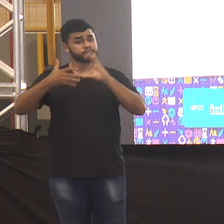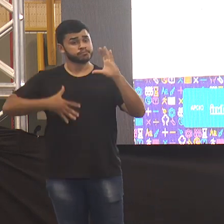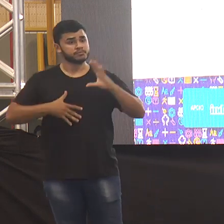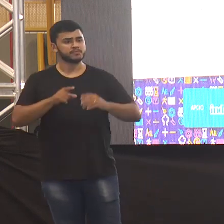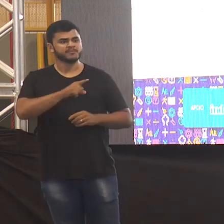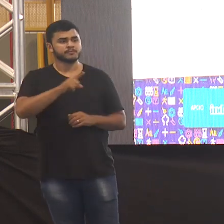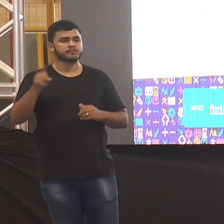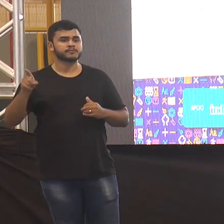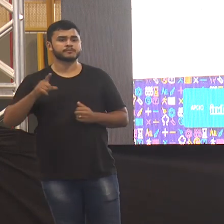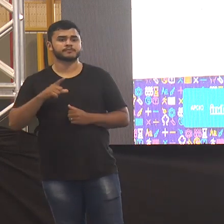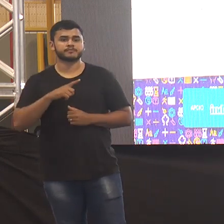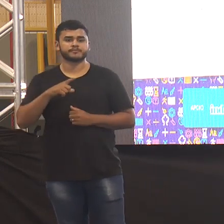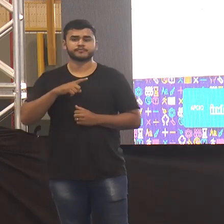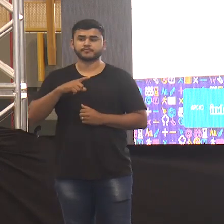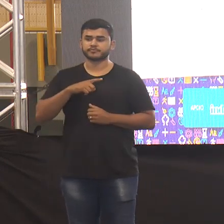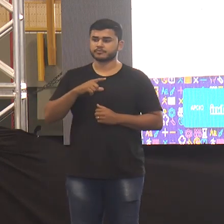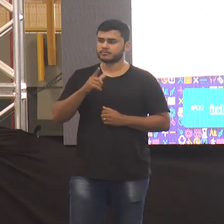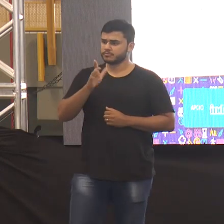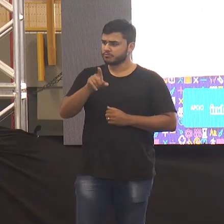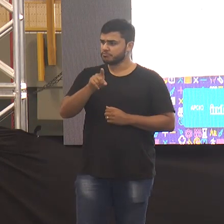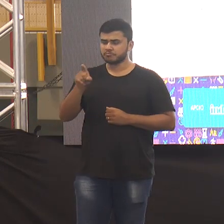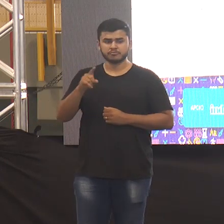fã aqui do Nicholas Spark, tem?